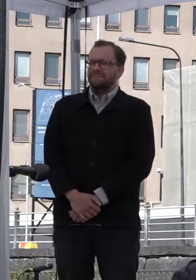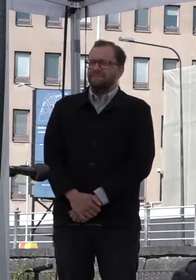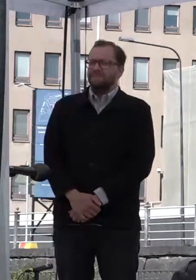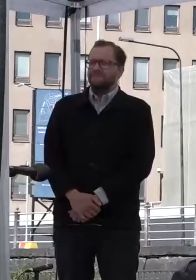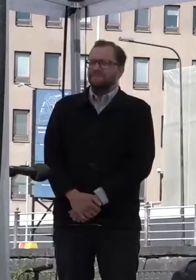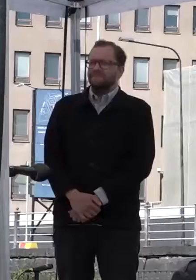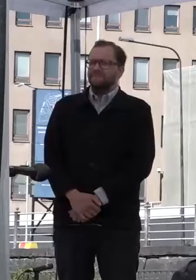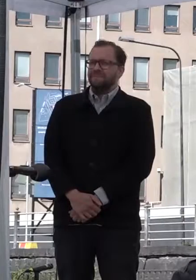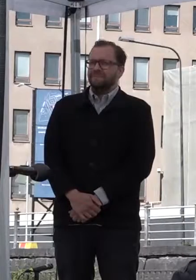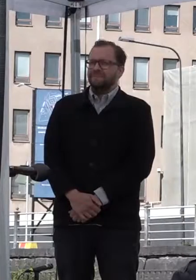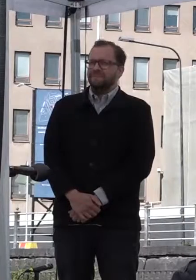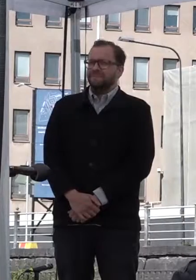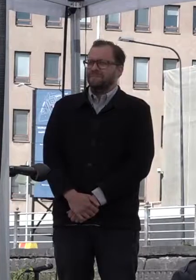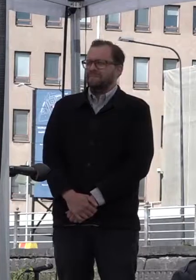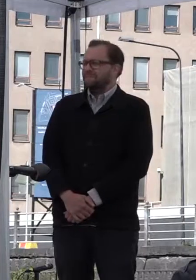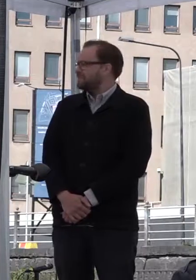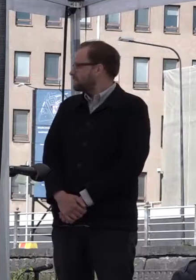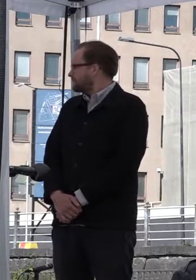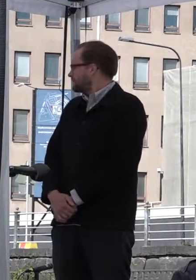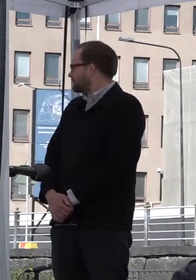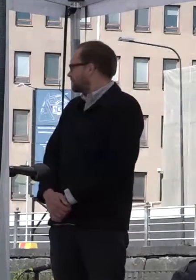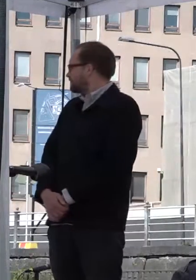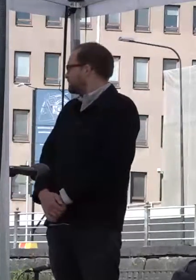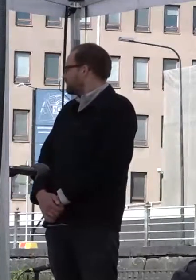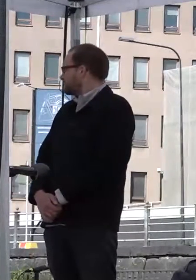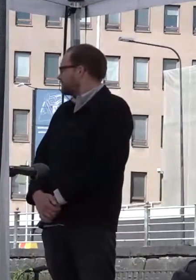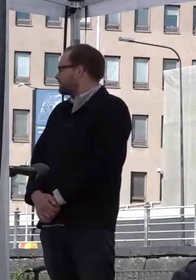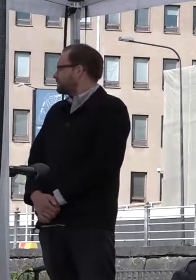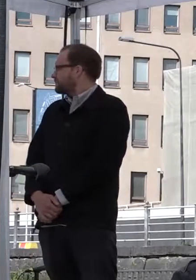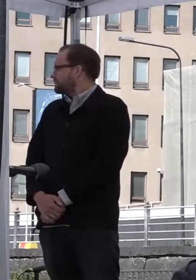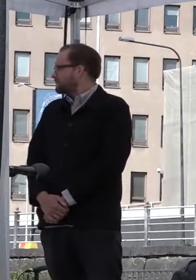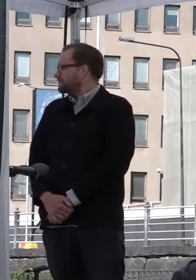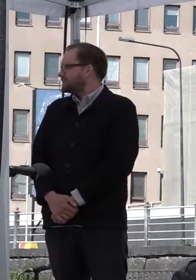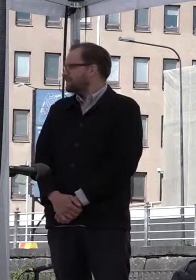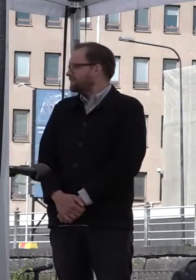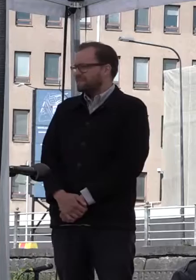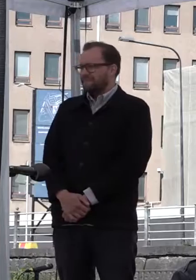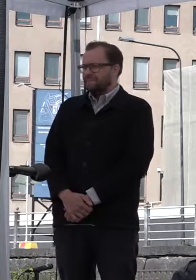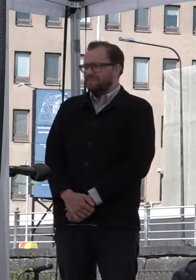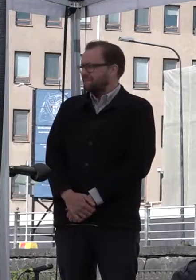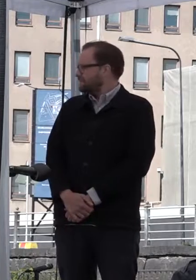aivan sieltä kaikilla tasoilla ja kaikilla elämän aloilla.